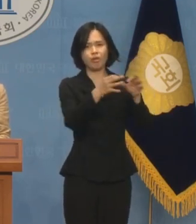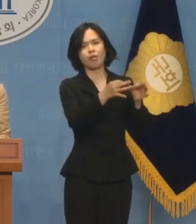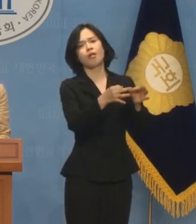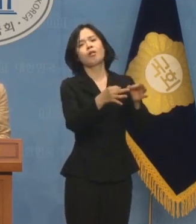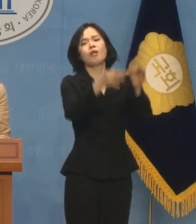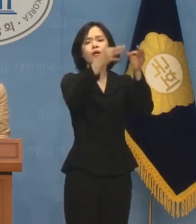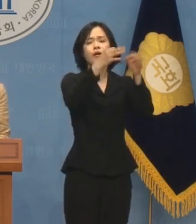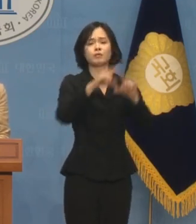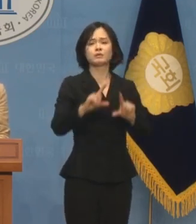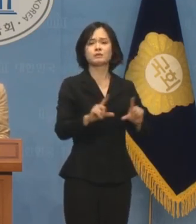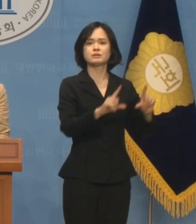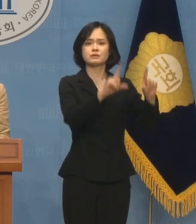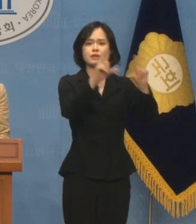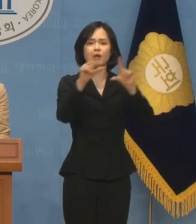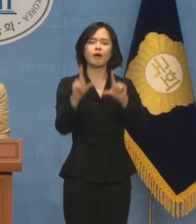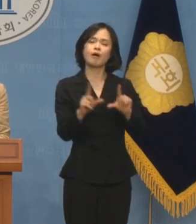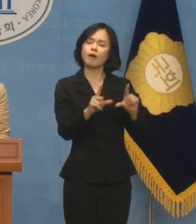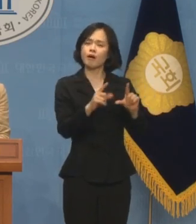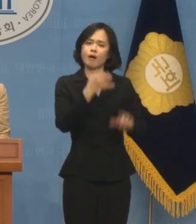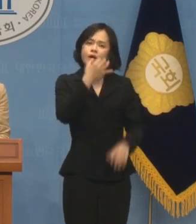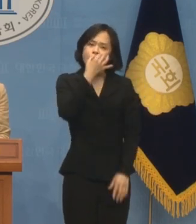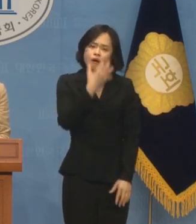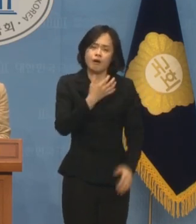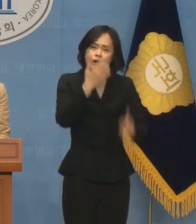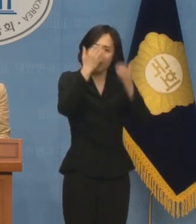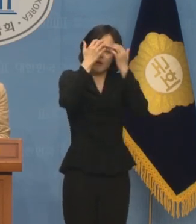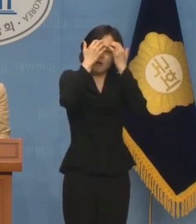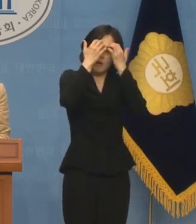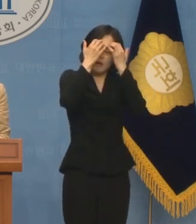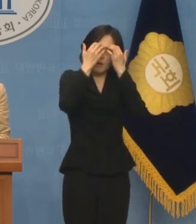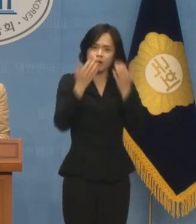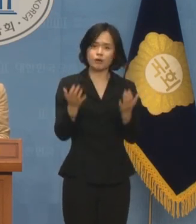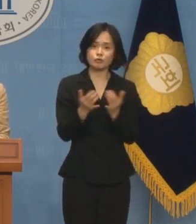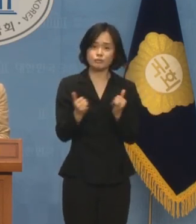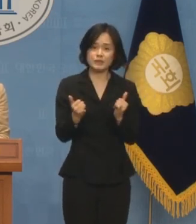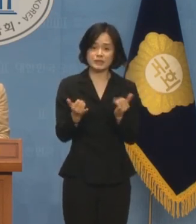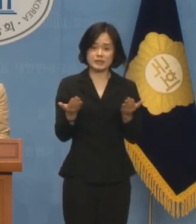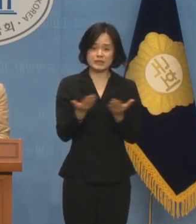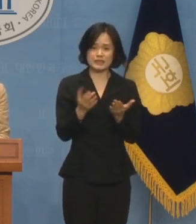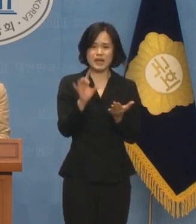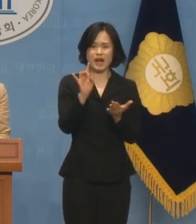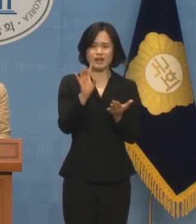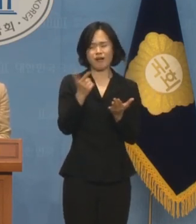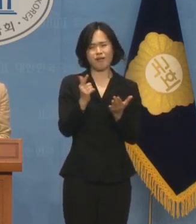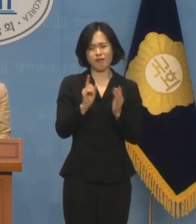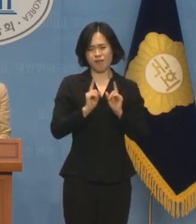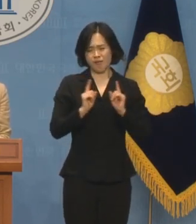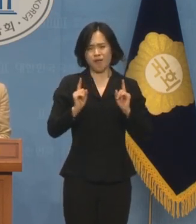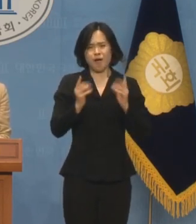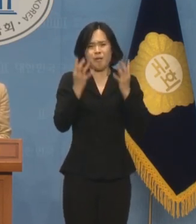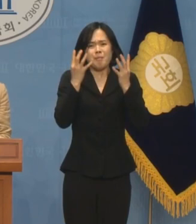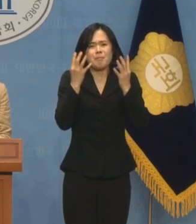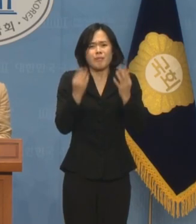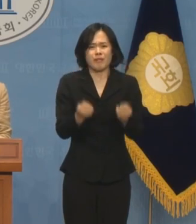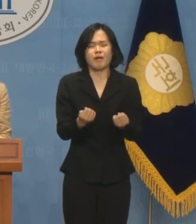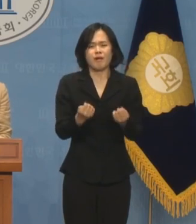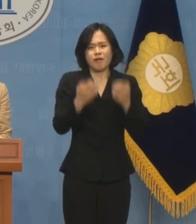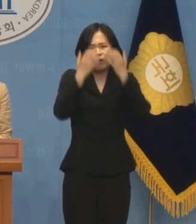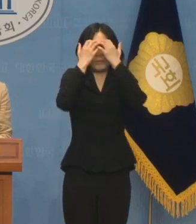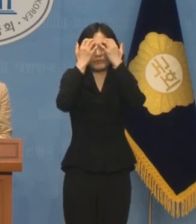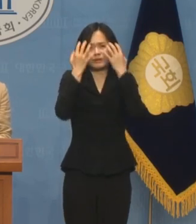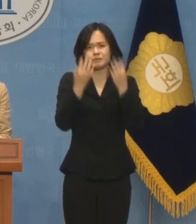해서라도 일하는 시간을 늘리는 국민이 가파르게 늘고 있습니다 최근 연구조사에